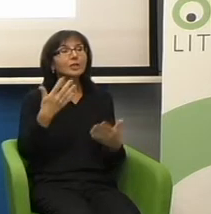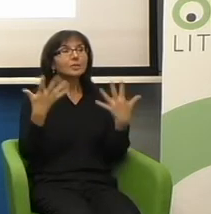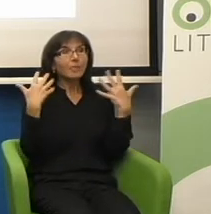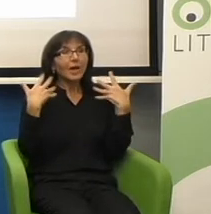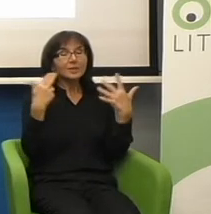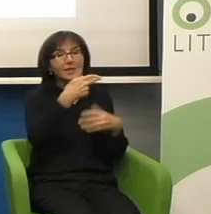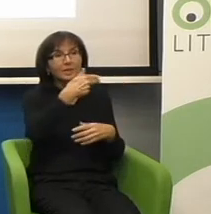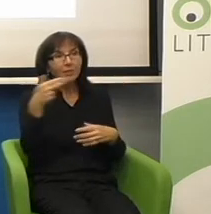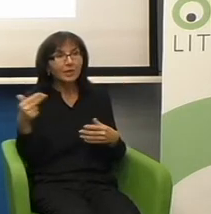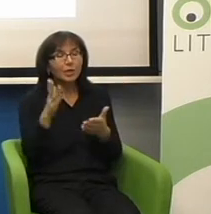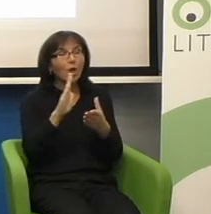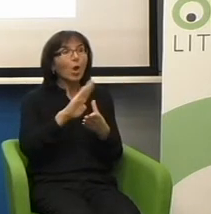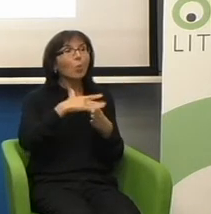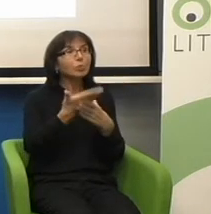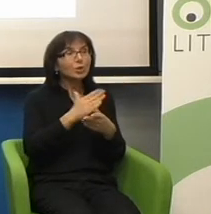Przełom rok